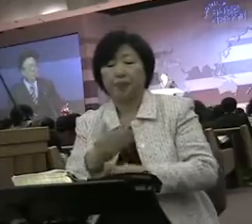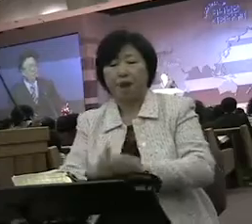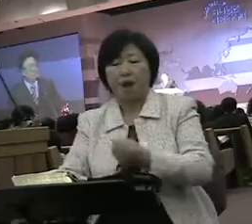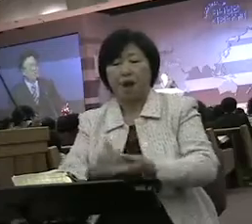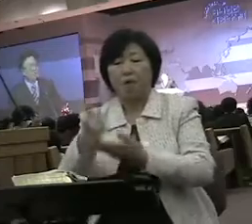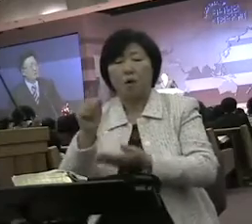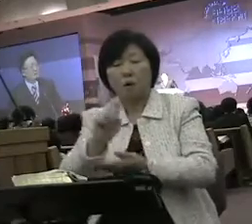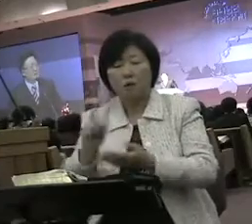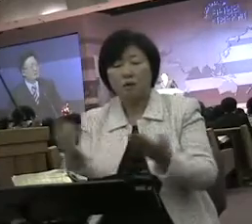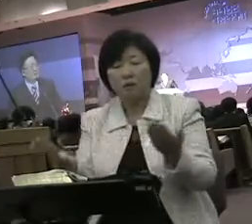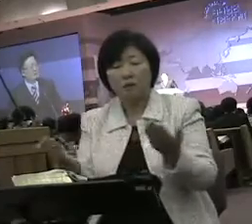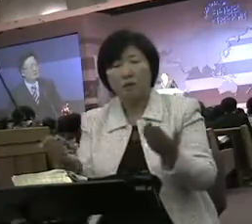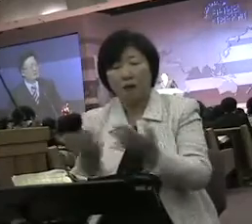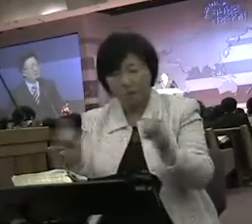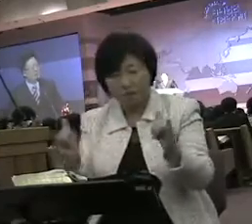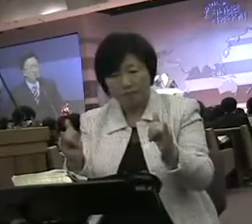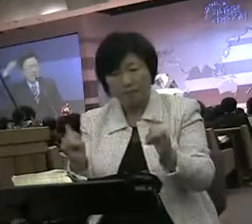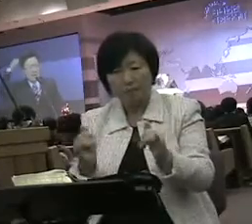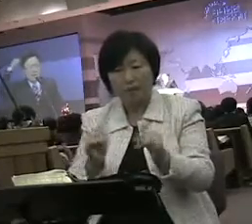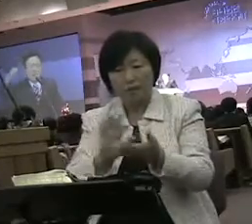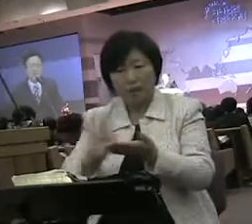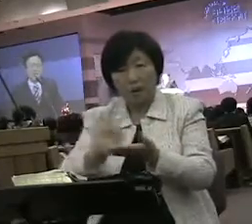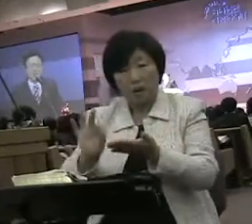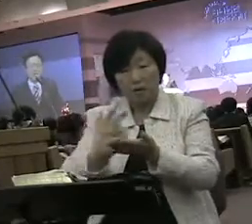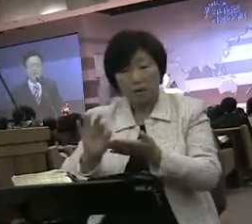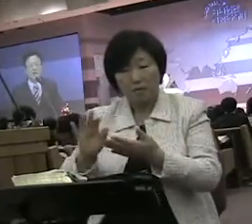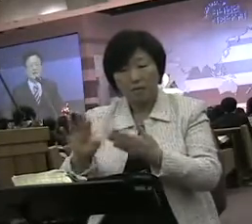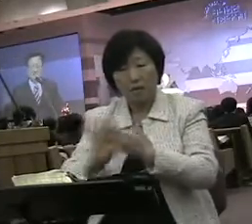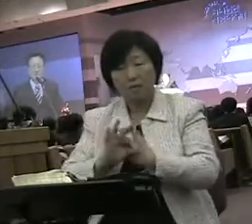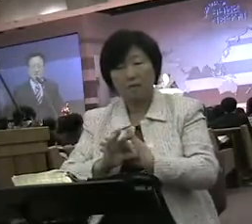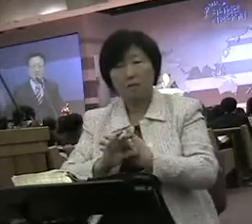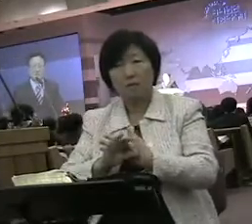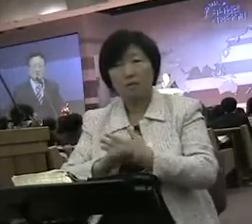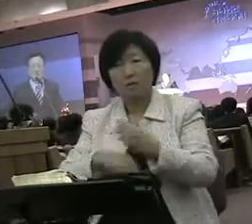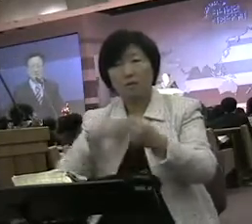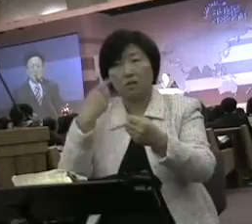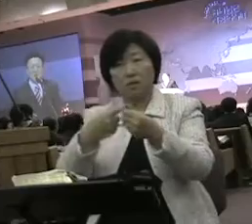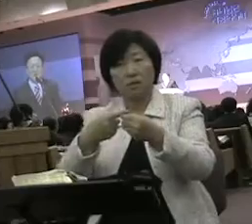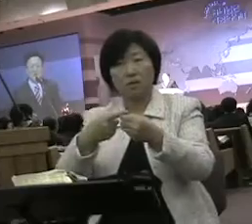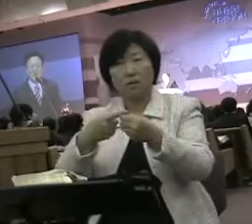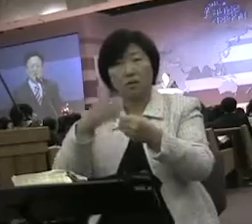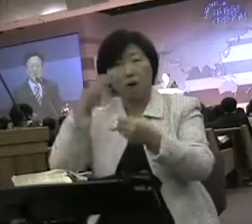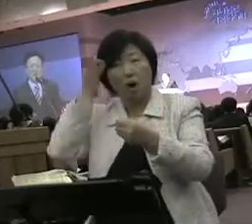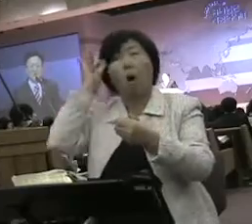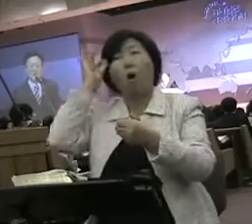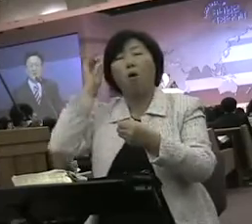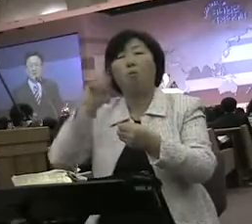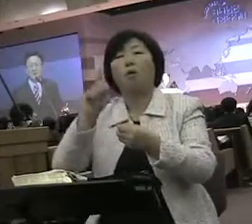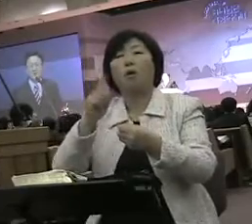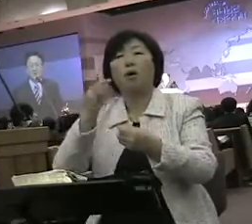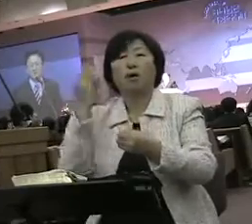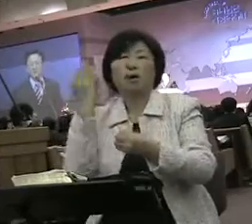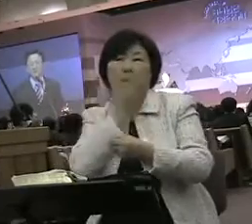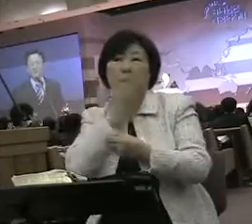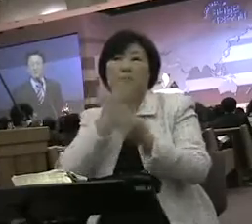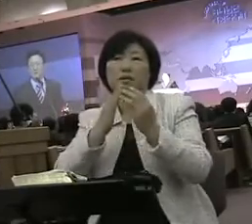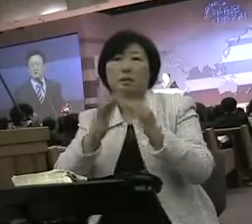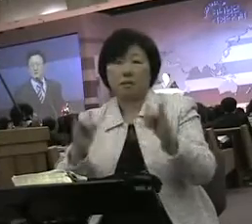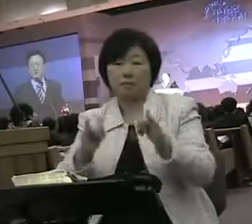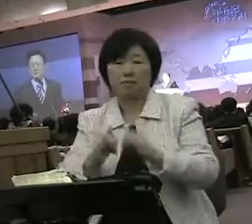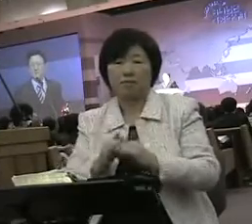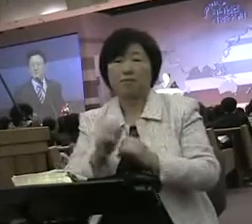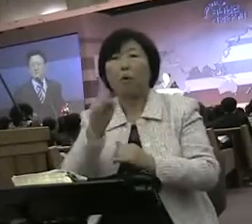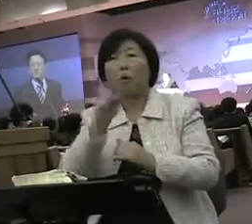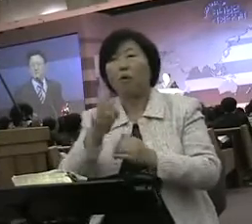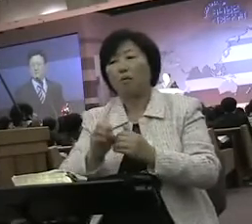하나님이 어떤 사람을 사용하시는가? 첫 번째 떠오르는 개념이 깨끗한 사람입니다. 맞습니다, 여러분. 그러나 우리가 놓치고 있는 부분들이